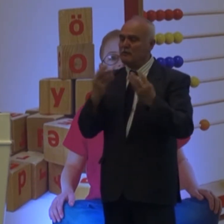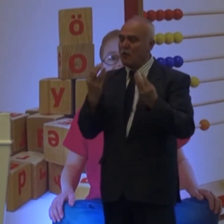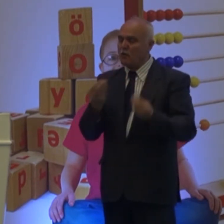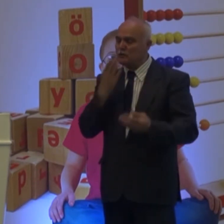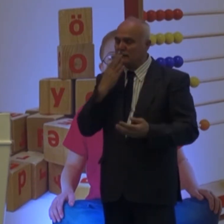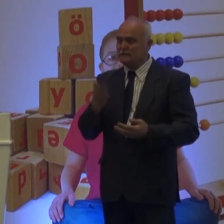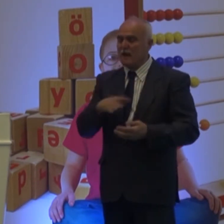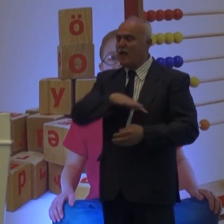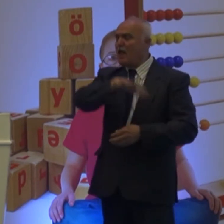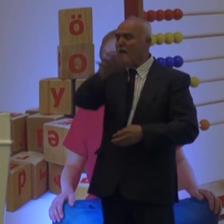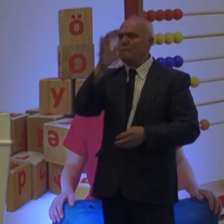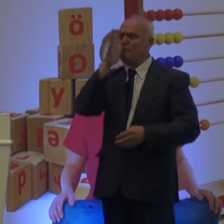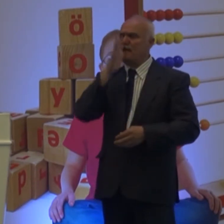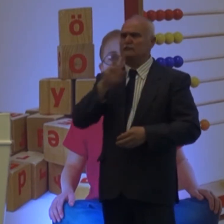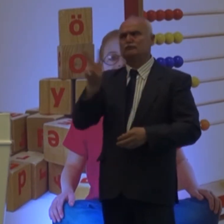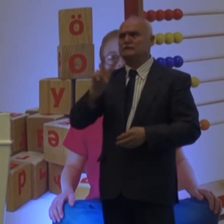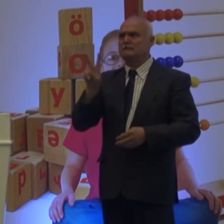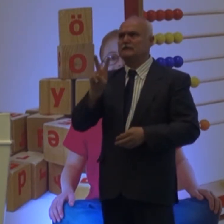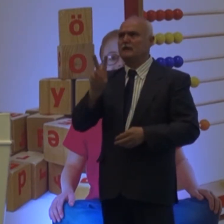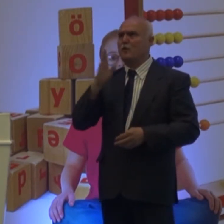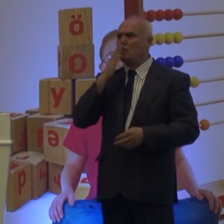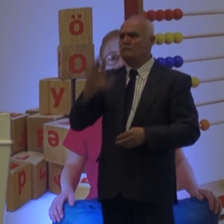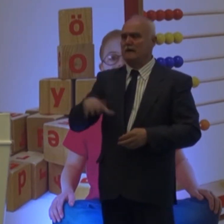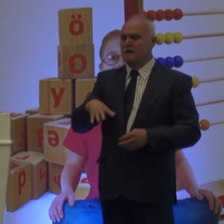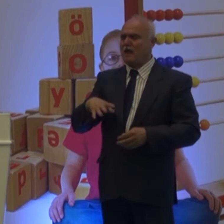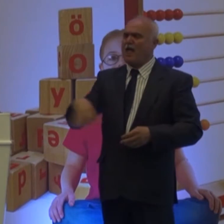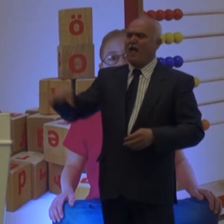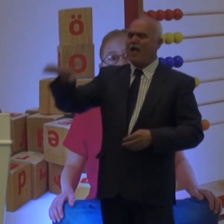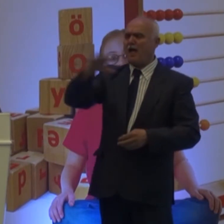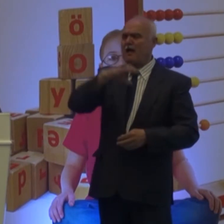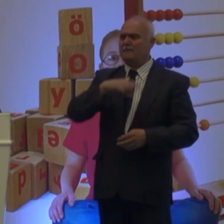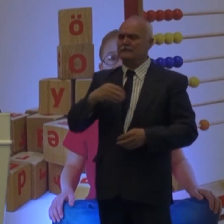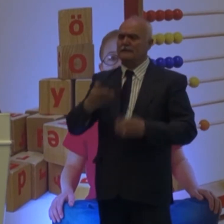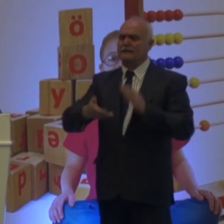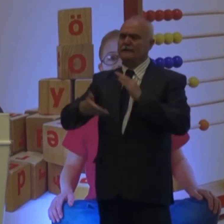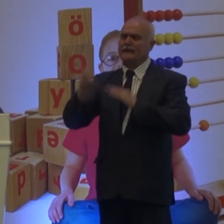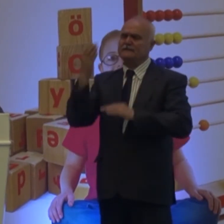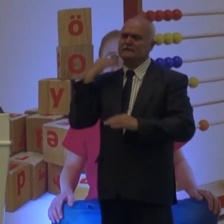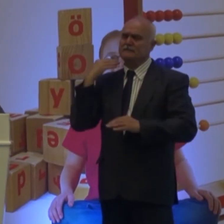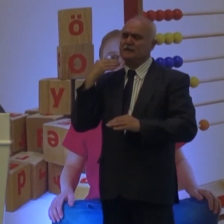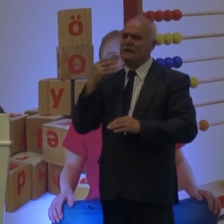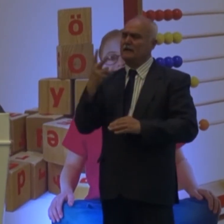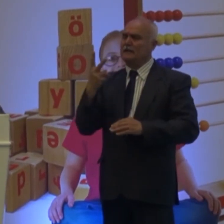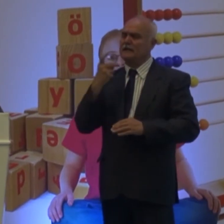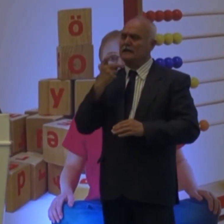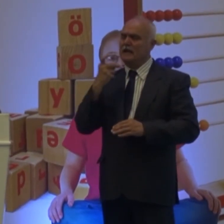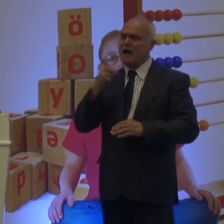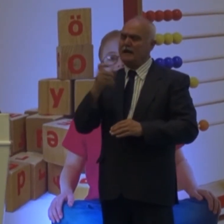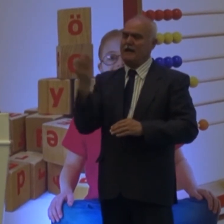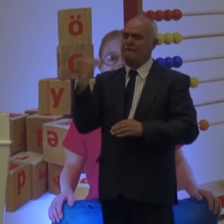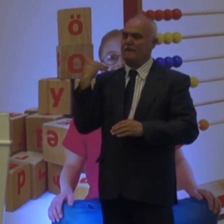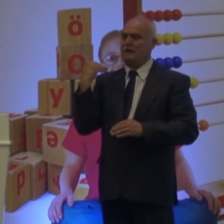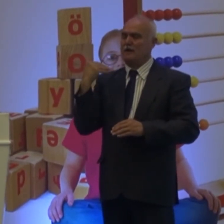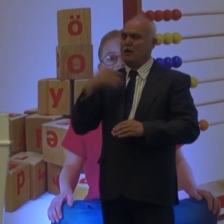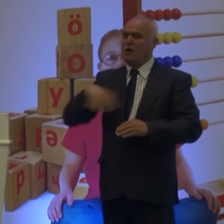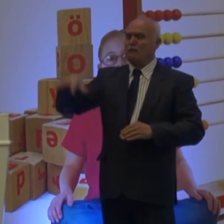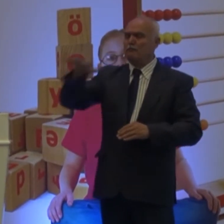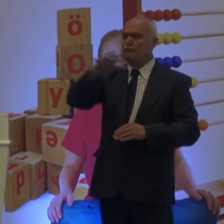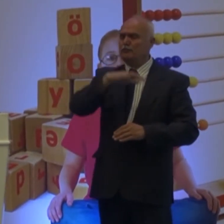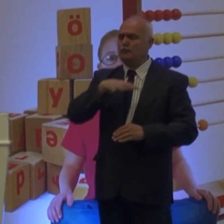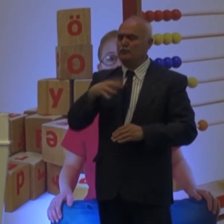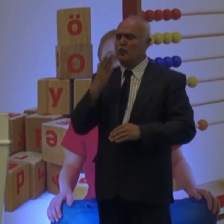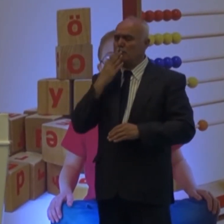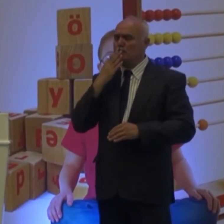tümünde, 520 civarındaki okullarımızın tümüne geçtiğimiz ay, 2 ay önce bütün